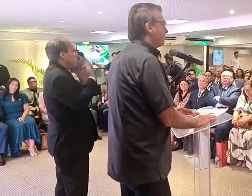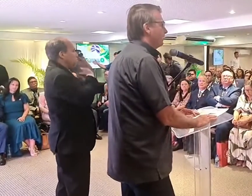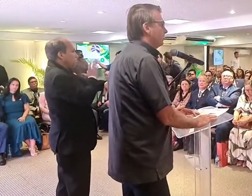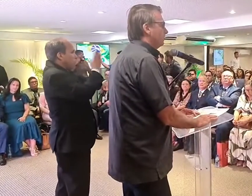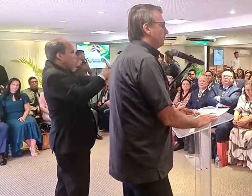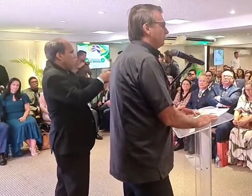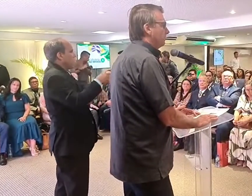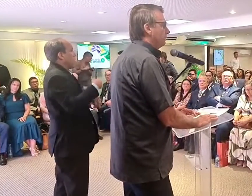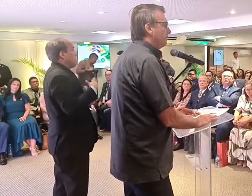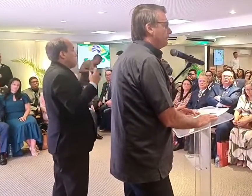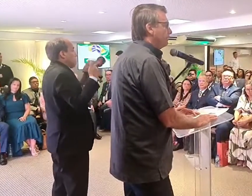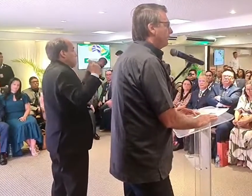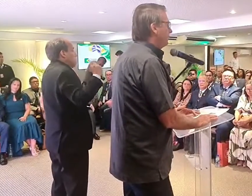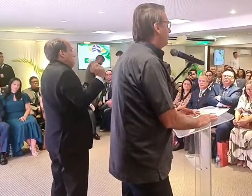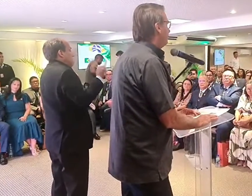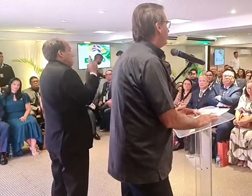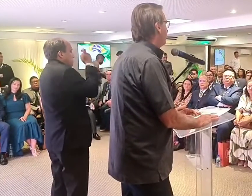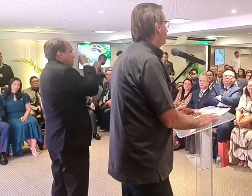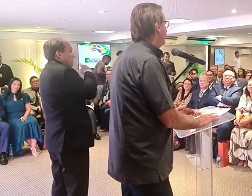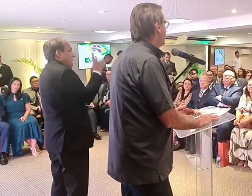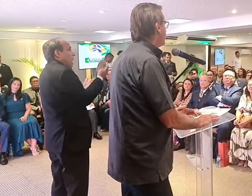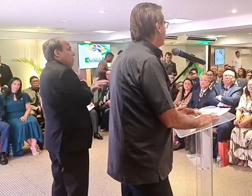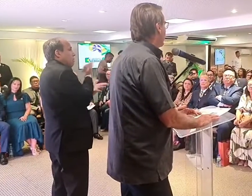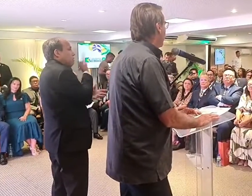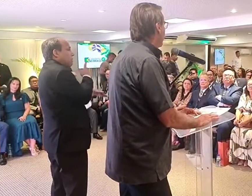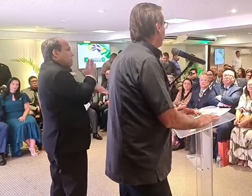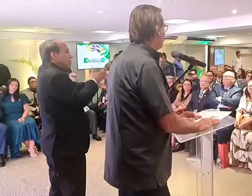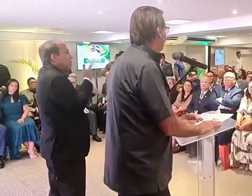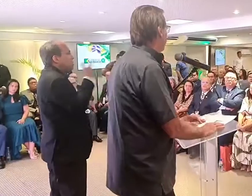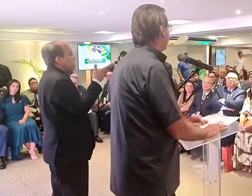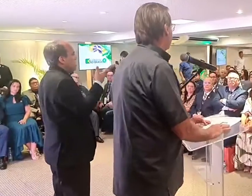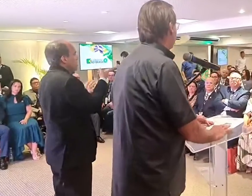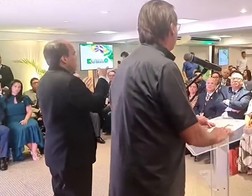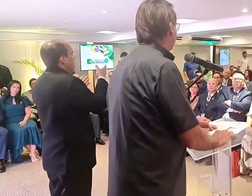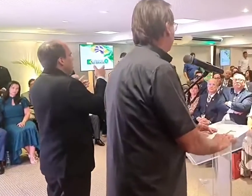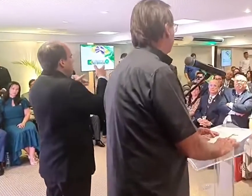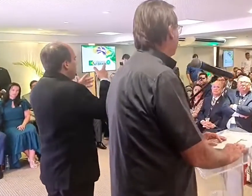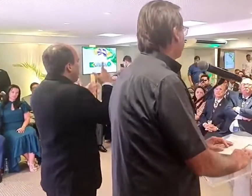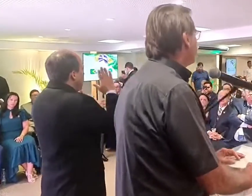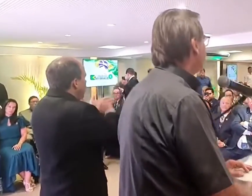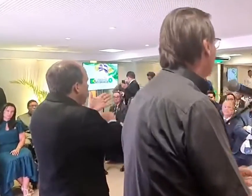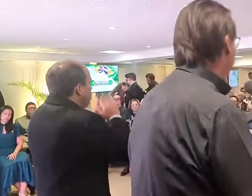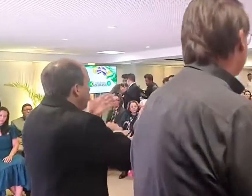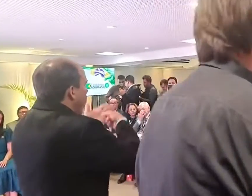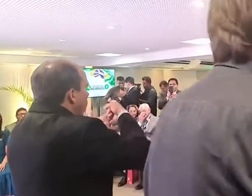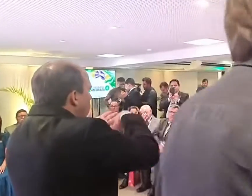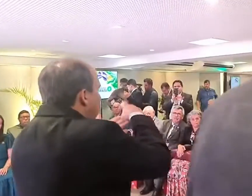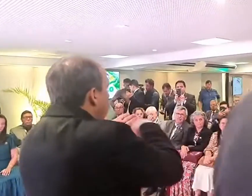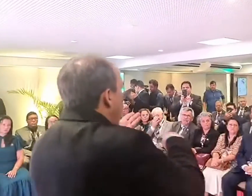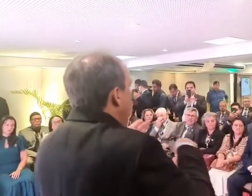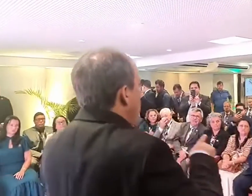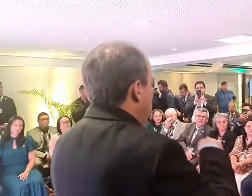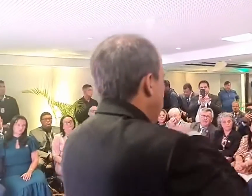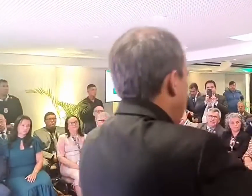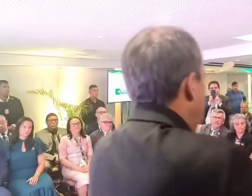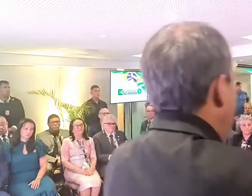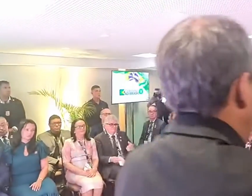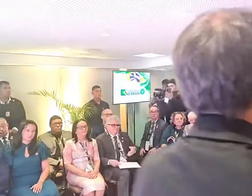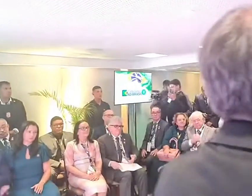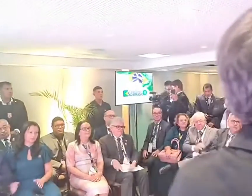rara. E pedi para ele para desonerar a folha da saúde no Brasil. São